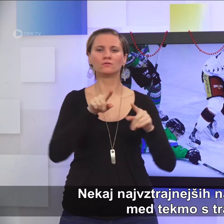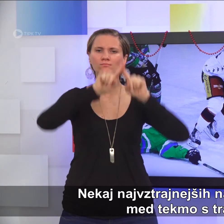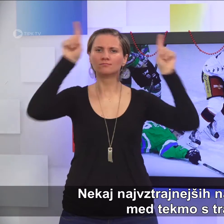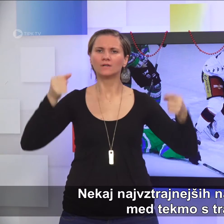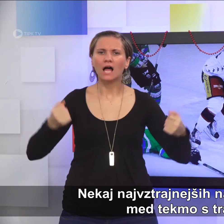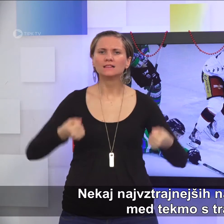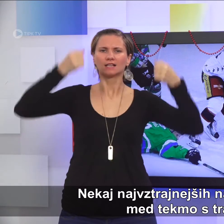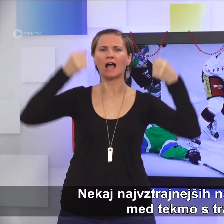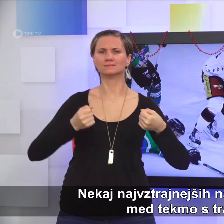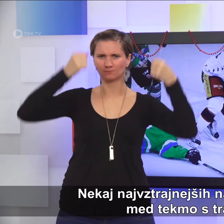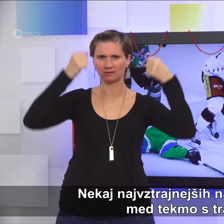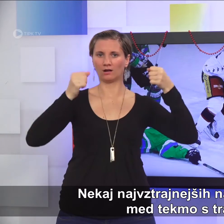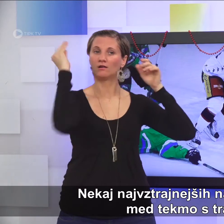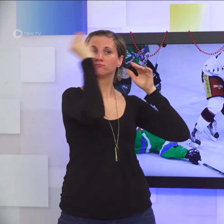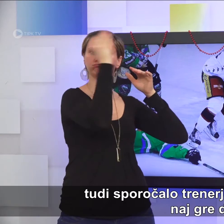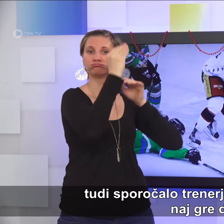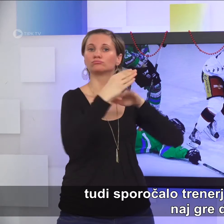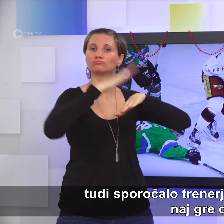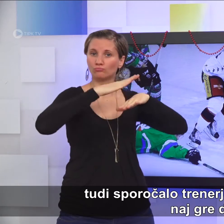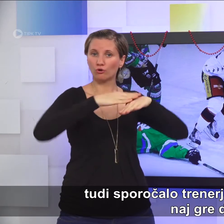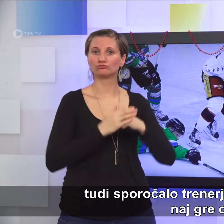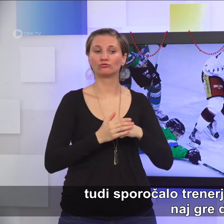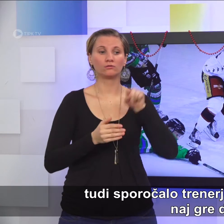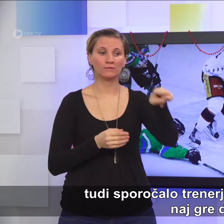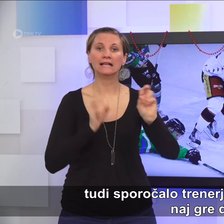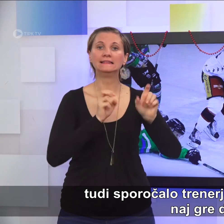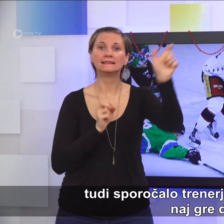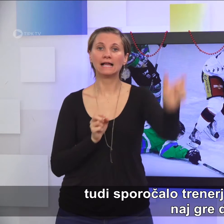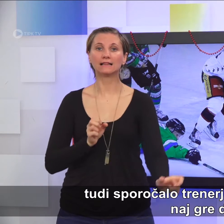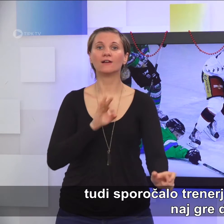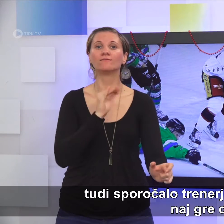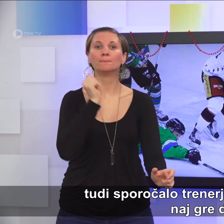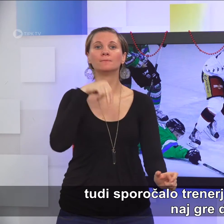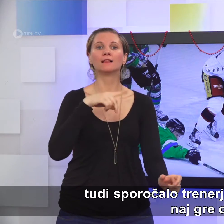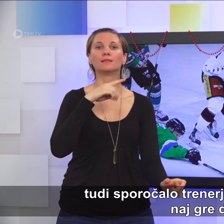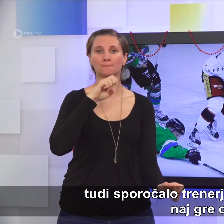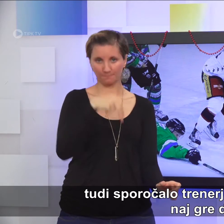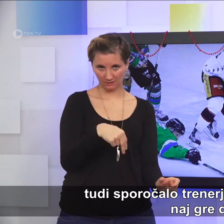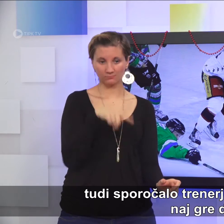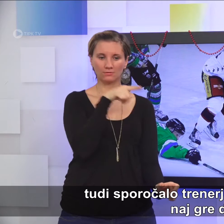Thank you.